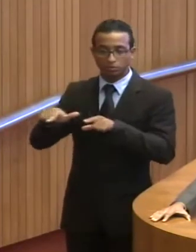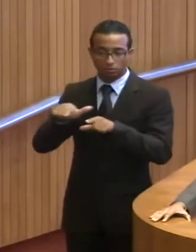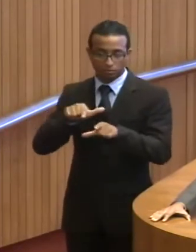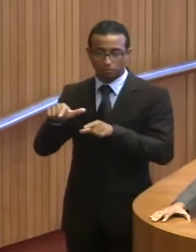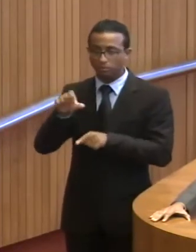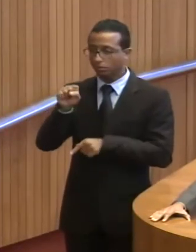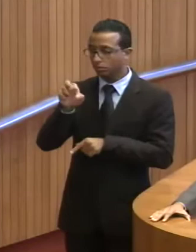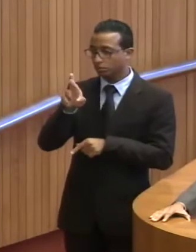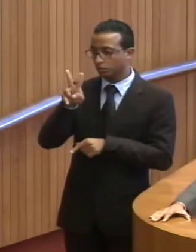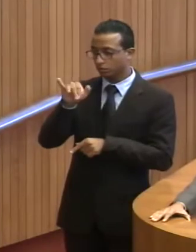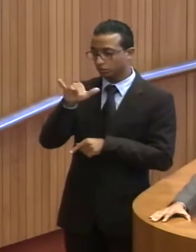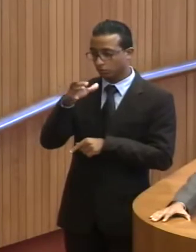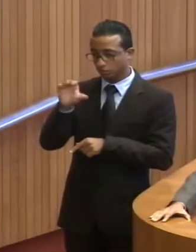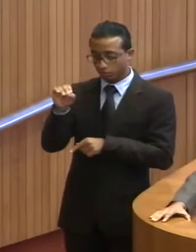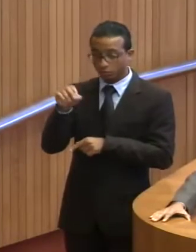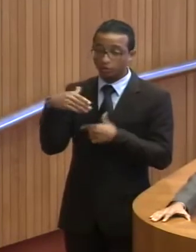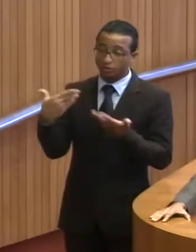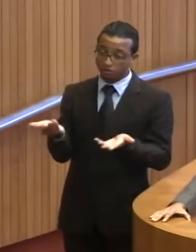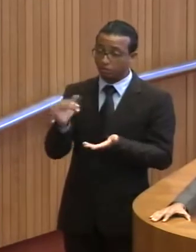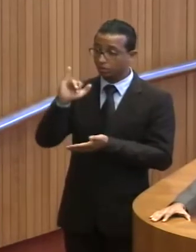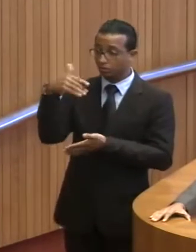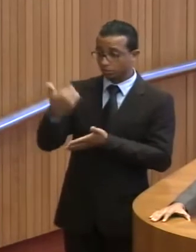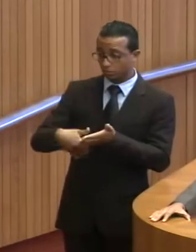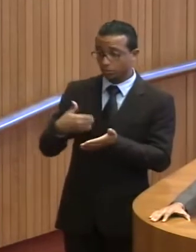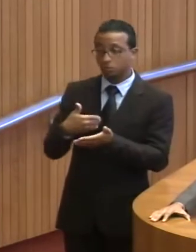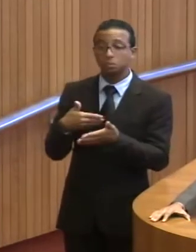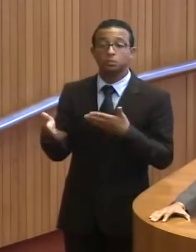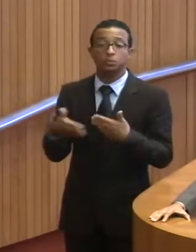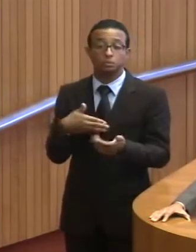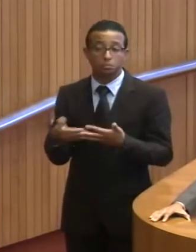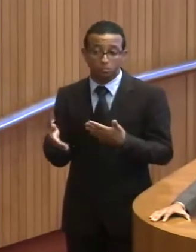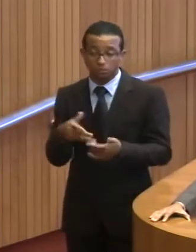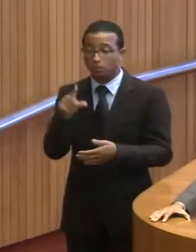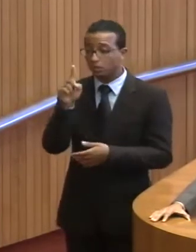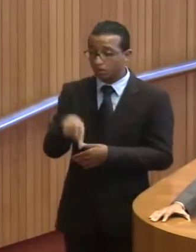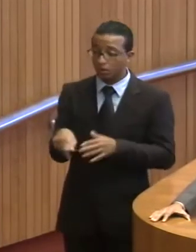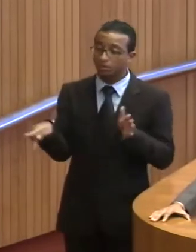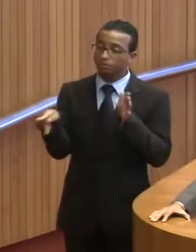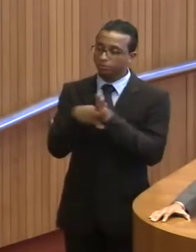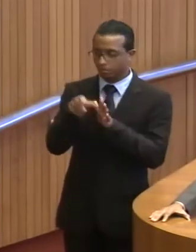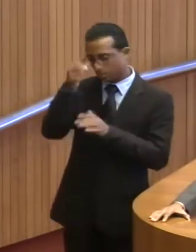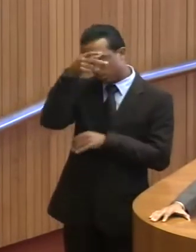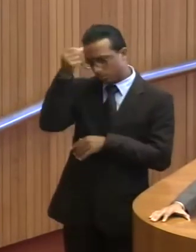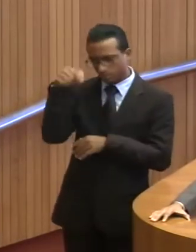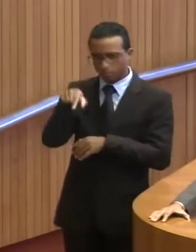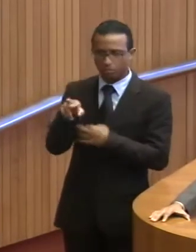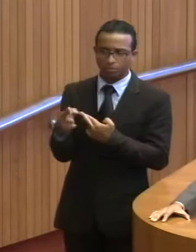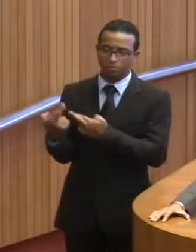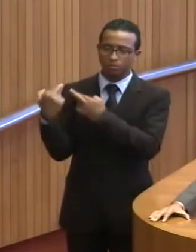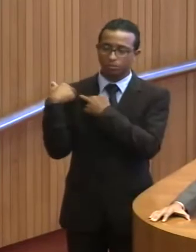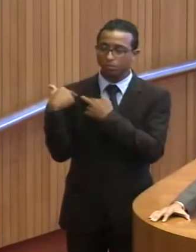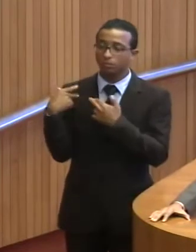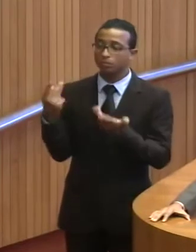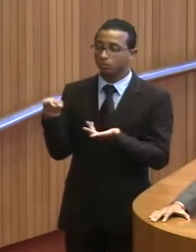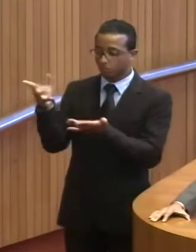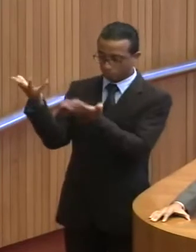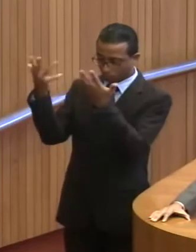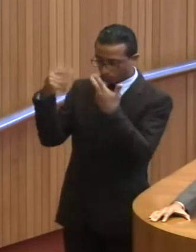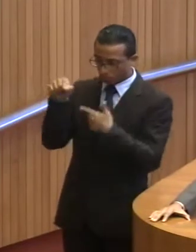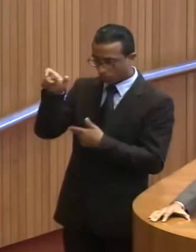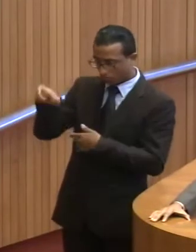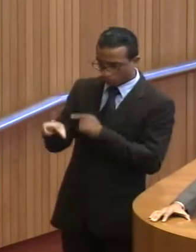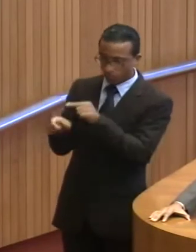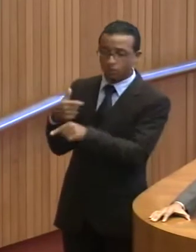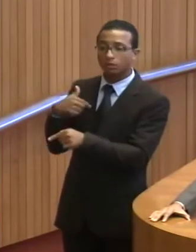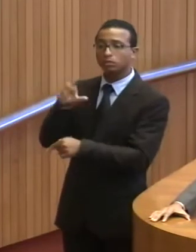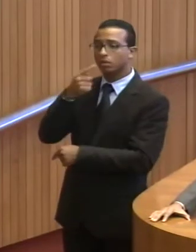serviços, e sendo o imposto sobre serviço de qualquer natureza um tributo municipal, a alegação de recorrente